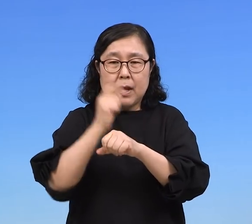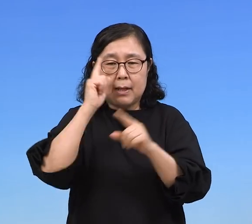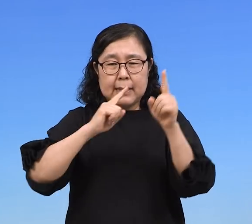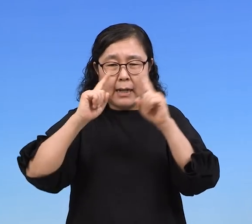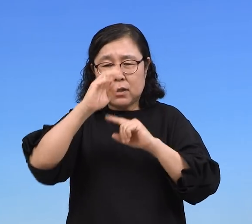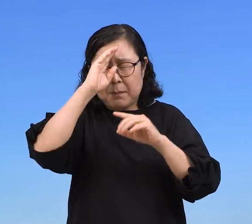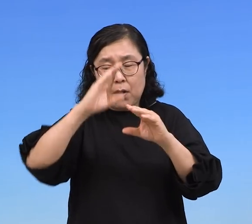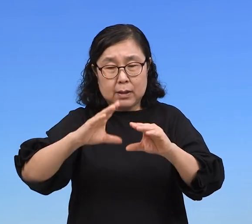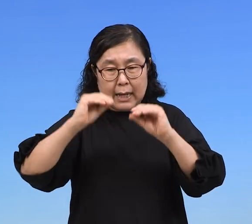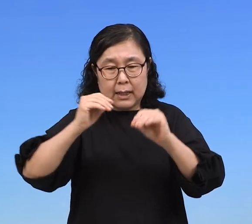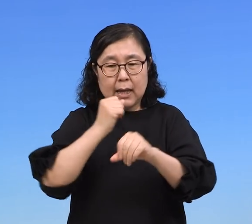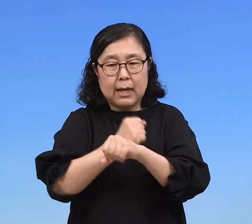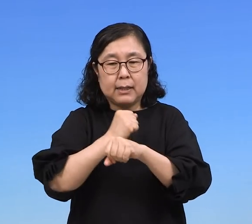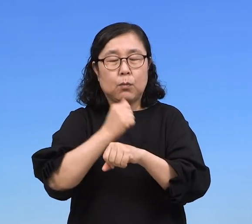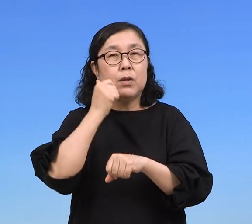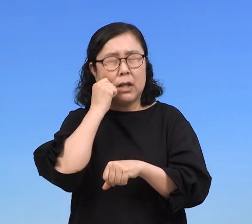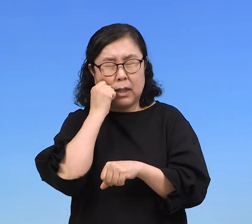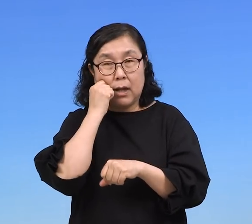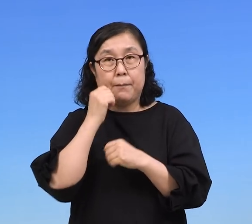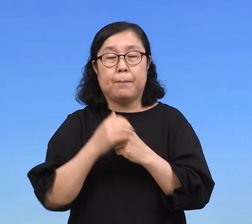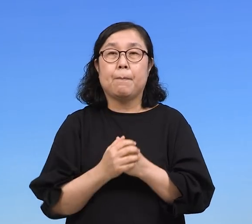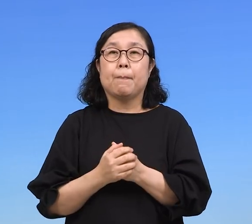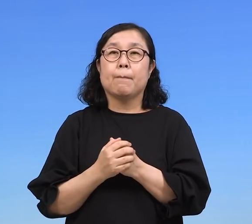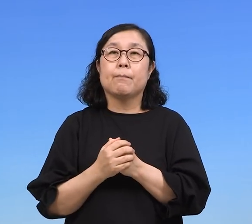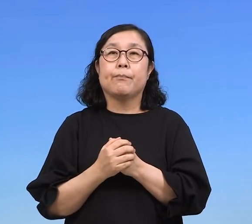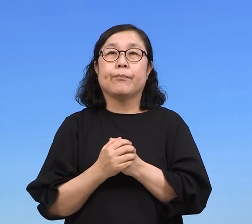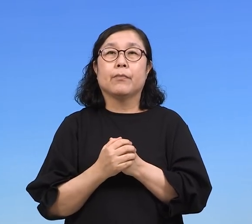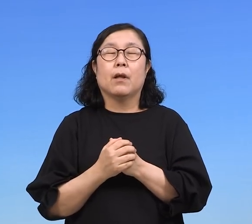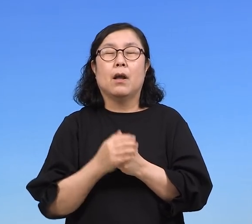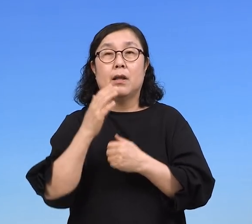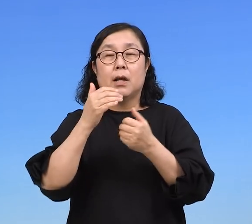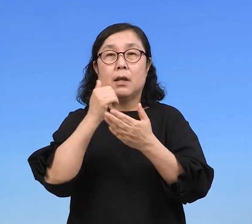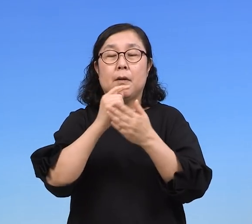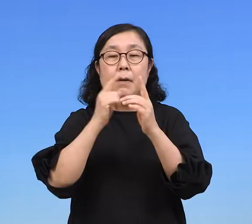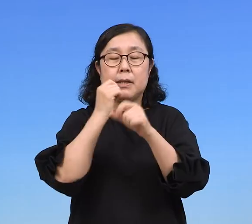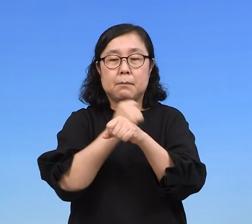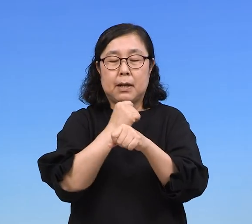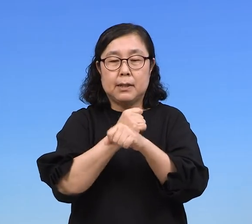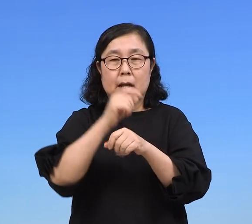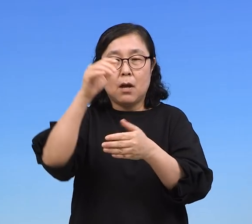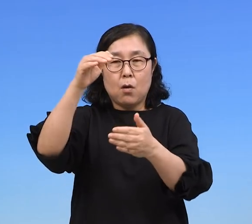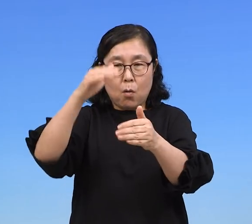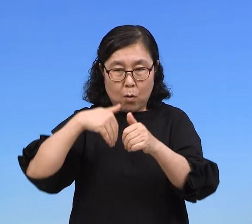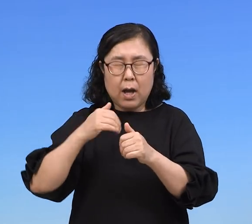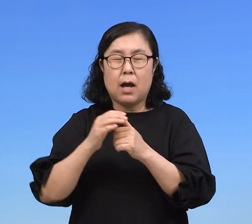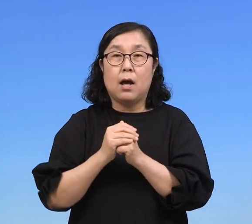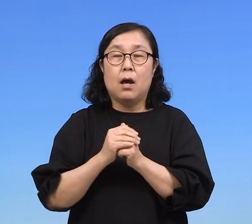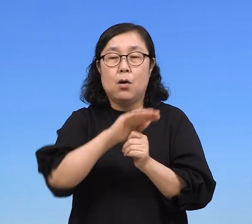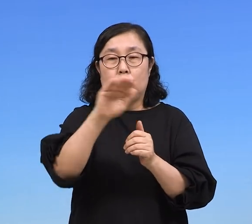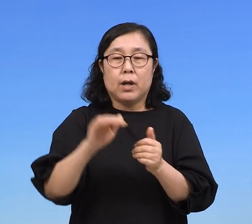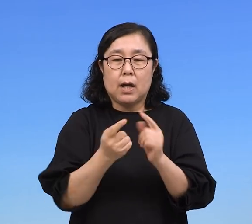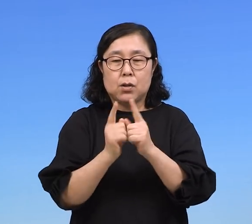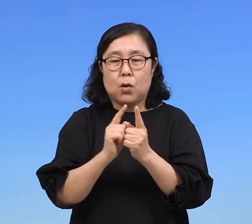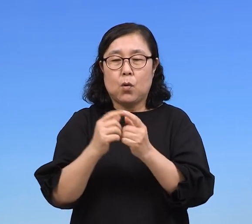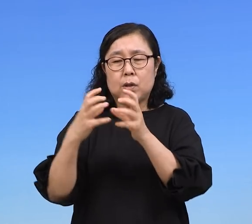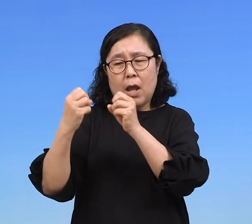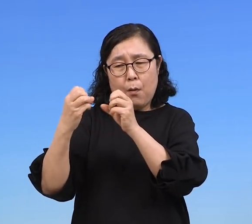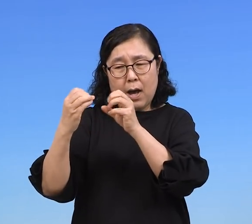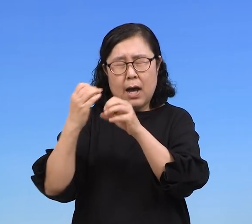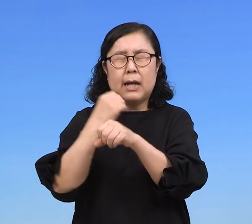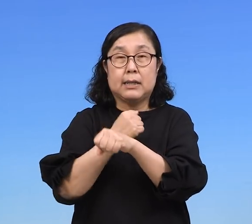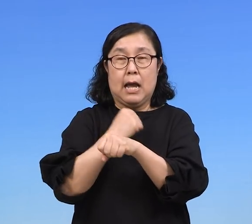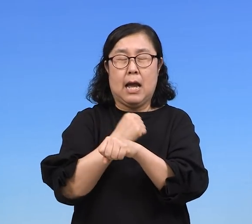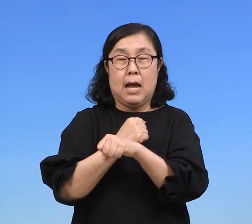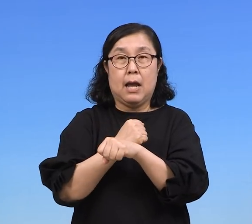못하였도다. 그리고 오죽하면은 그 다음 18절을 보십시오. 여호와께서 말씀하시되 오라 우리가 서로